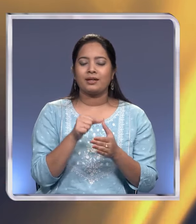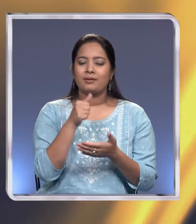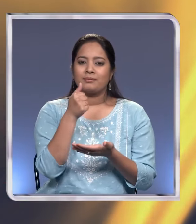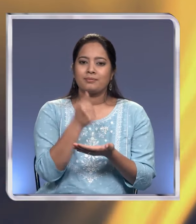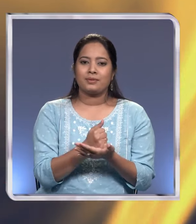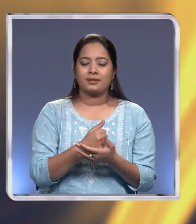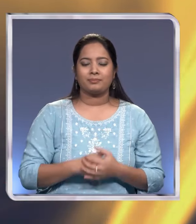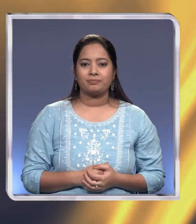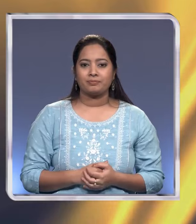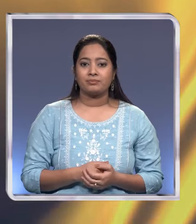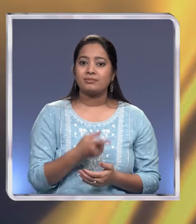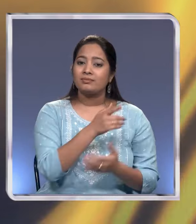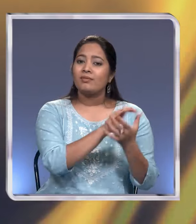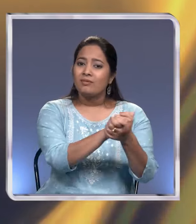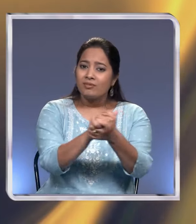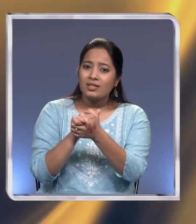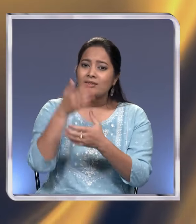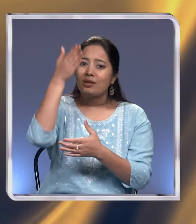आमेन,